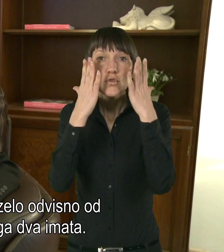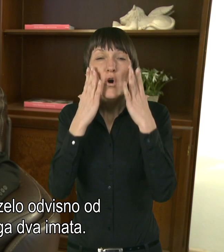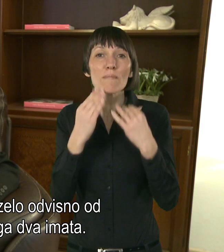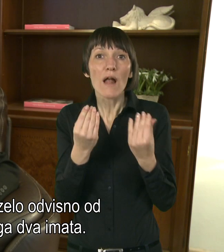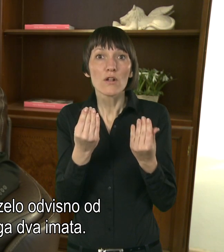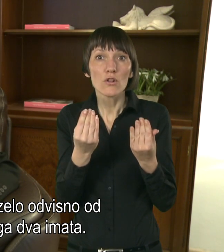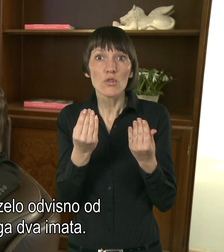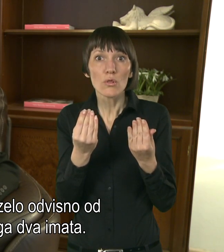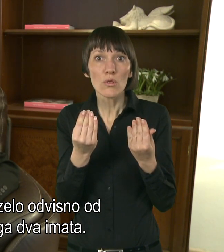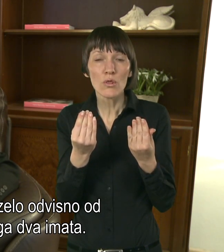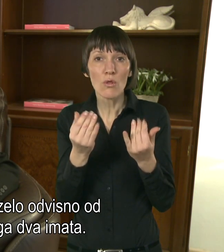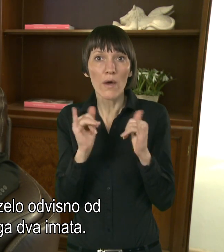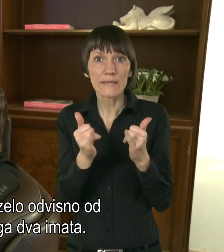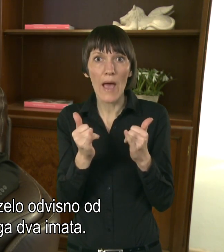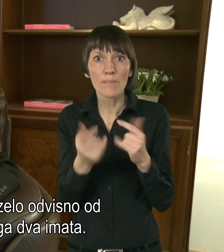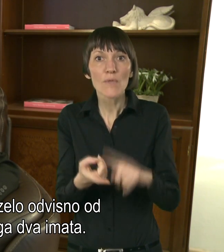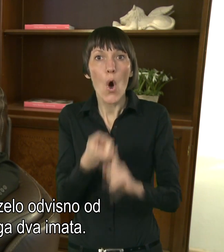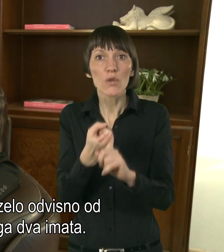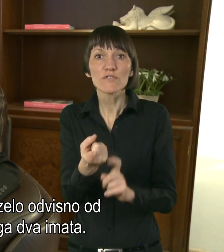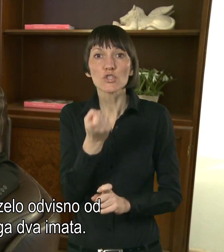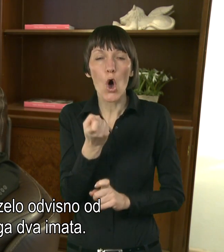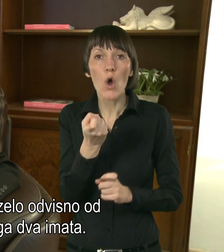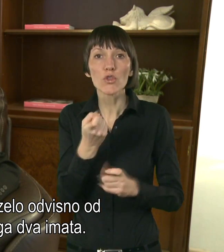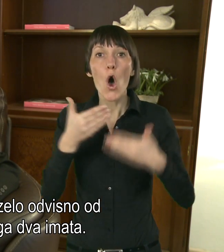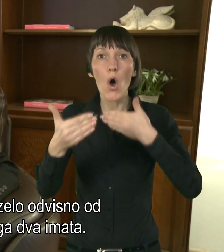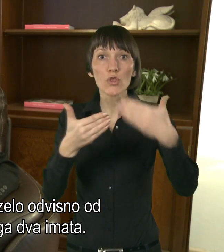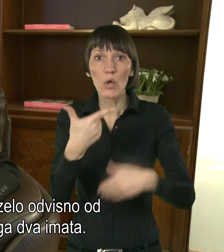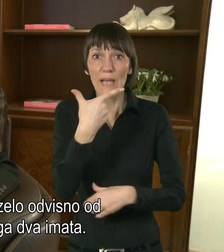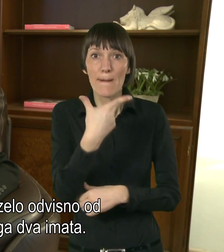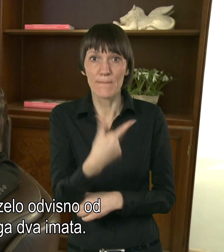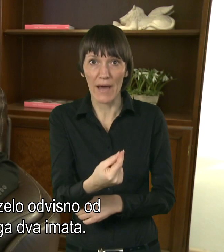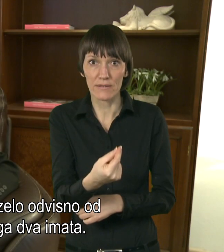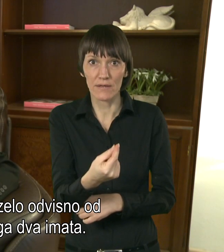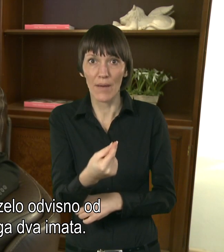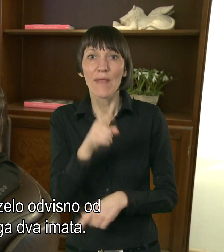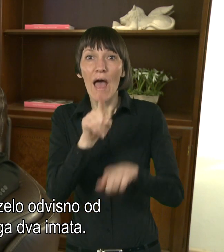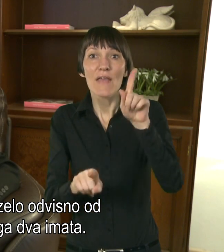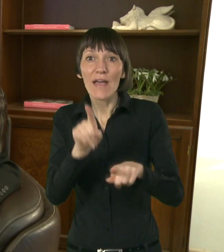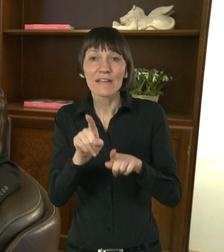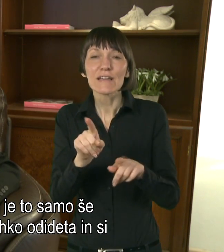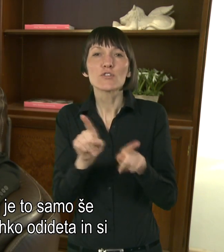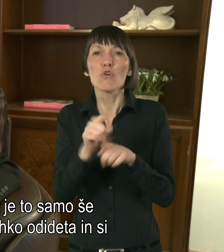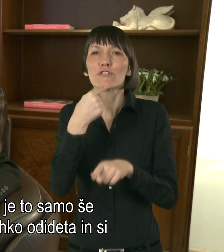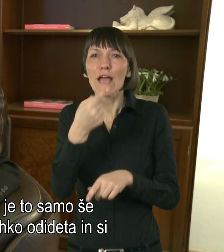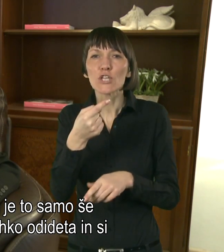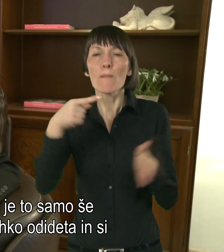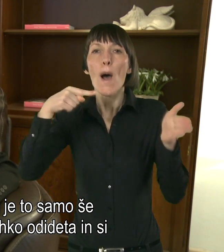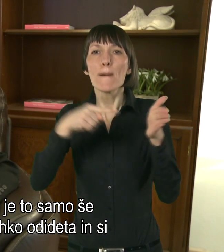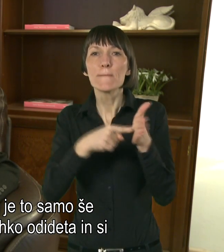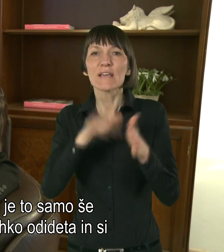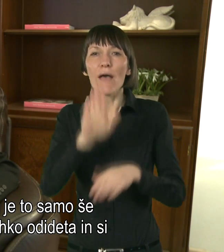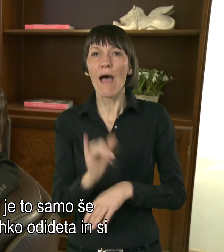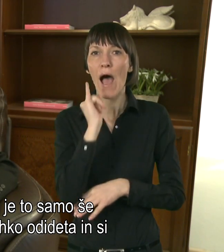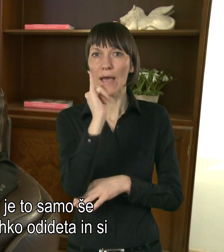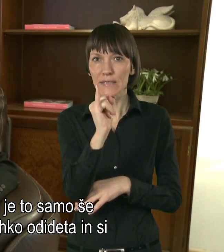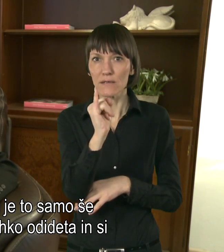Seveda, spet tukaj je na nek način zelo odvisno od odnosa, ki ga dva imata. Pri nekaterih je to samo še pika na i,